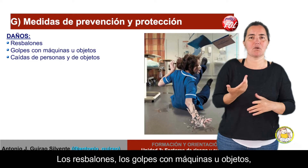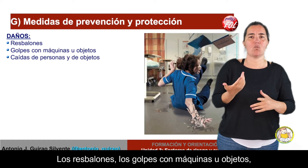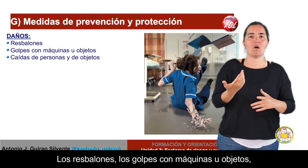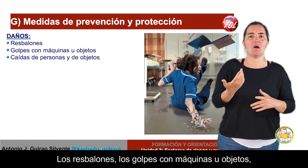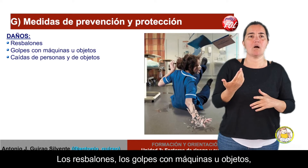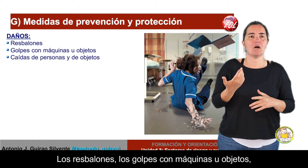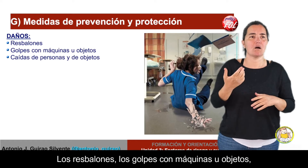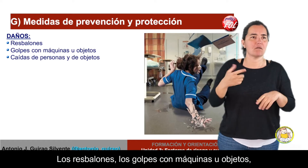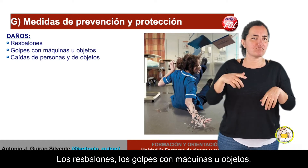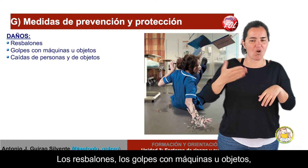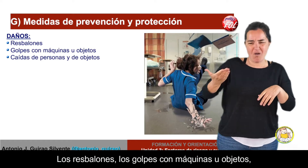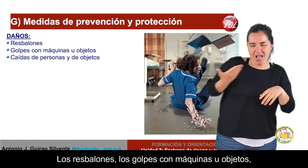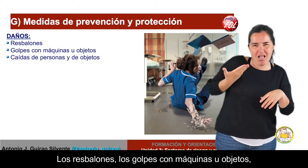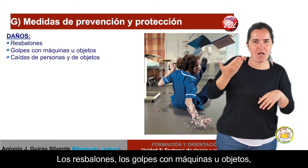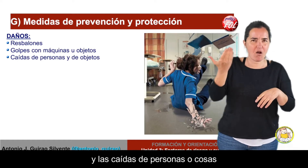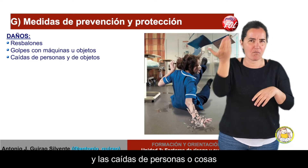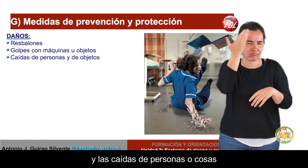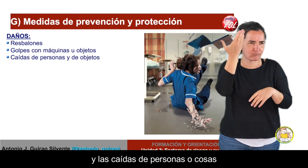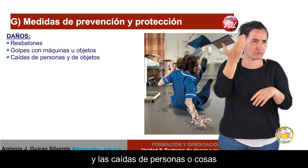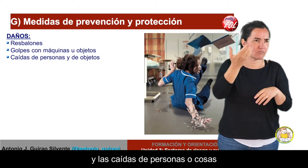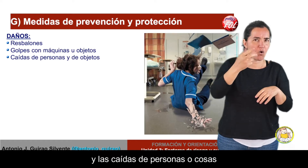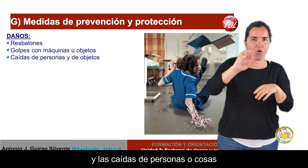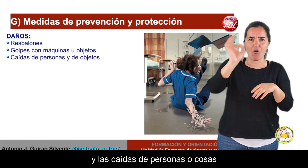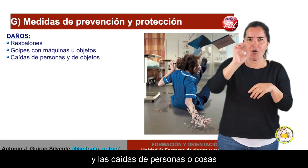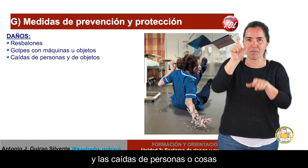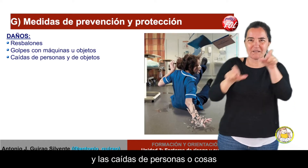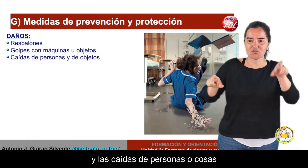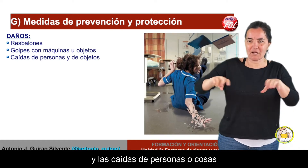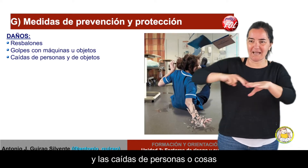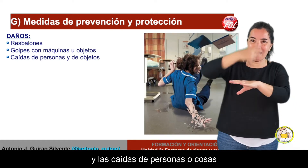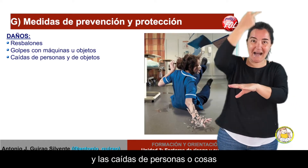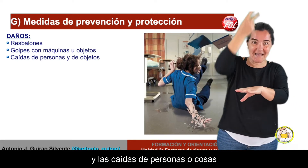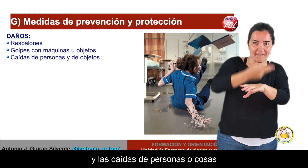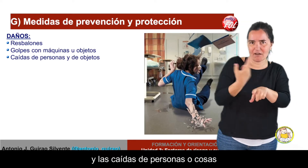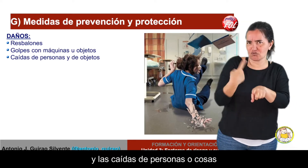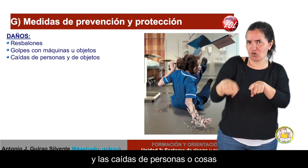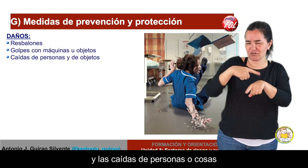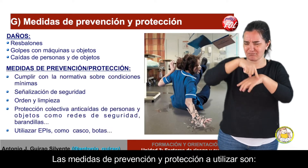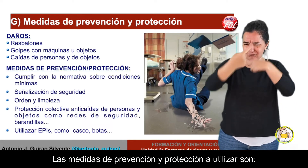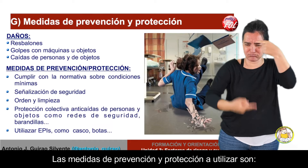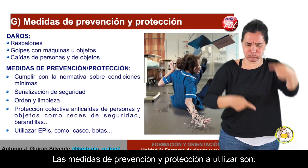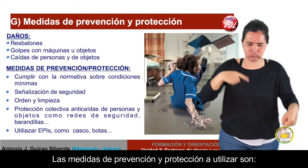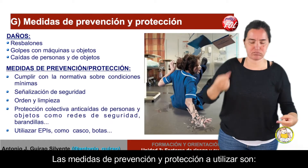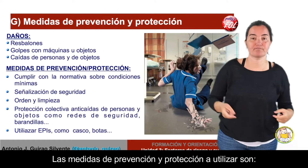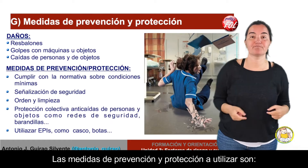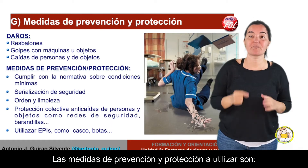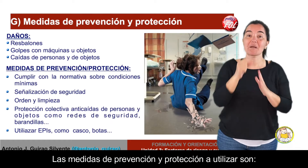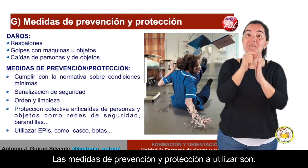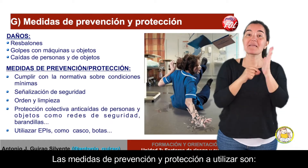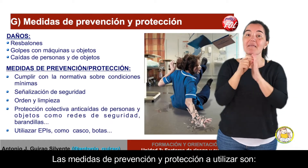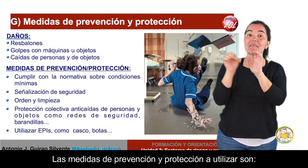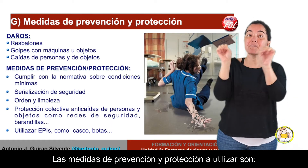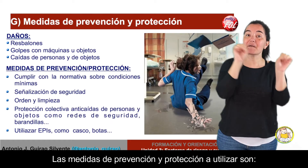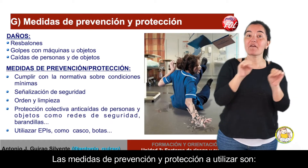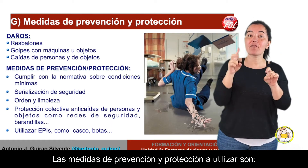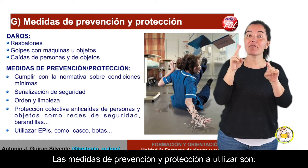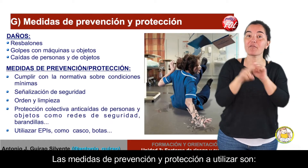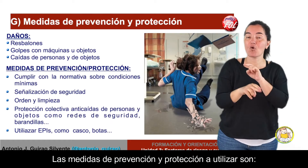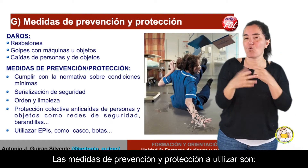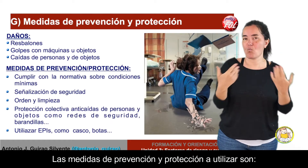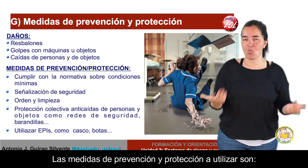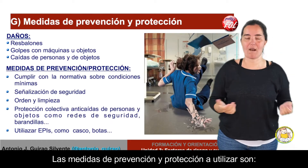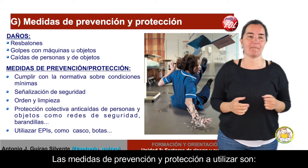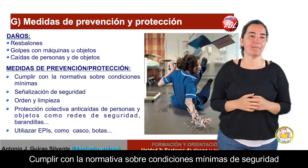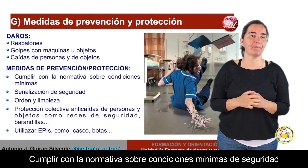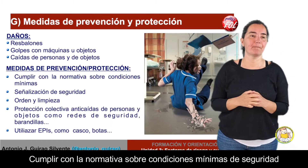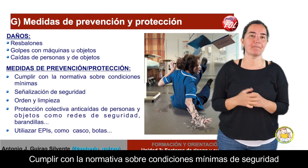resbalones, los golpes con máquinas u objetos y las caídas de personas o cosas. Las medidas de prevención y protección a